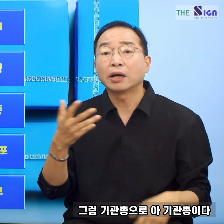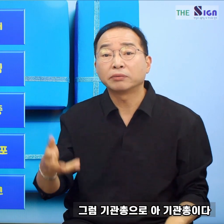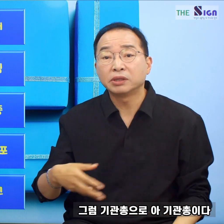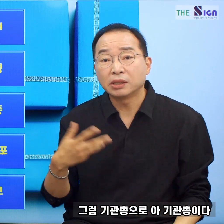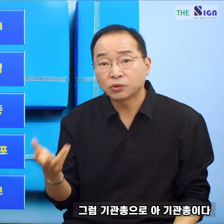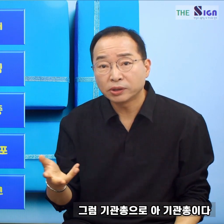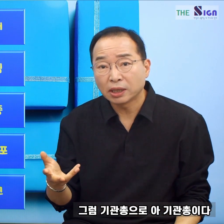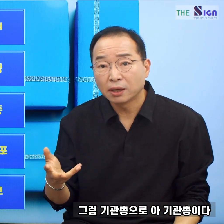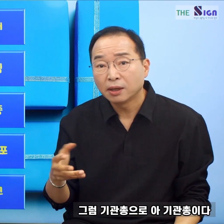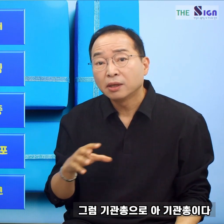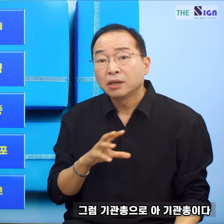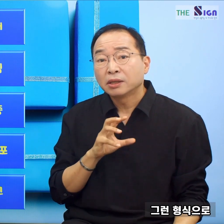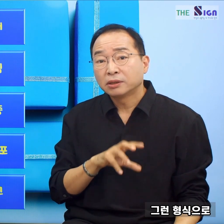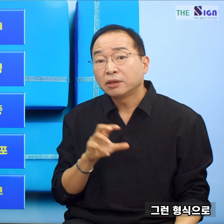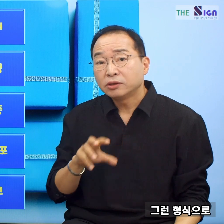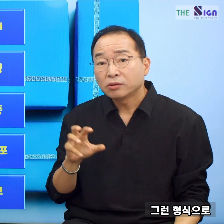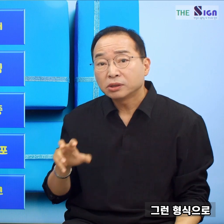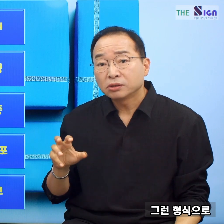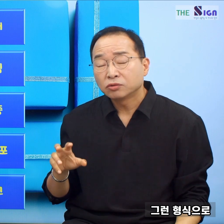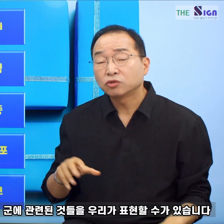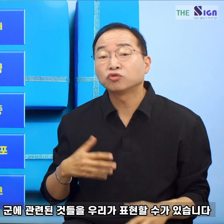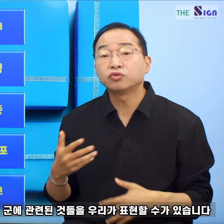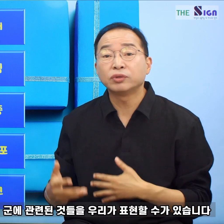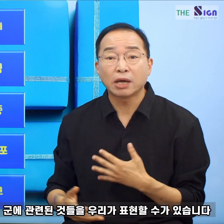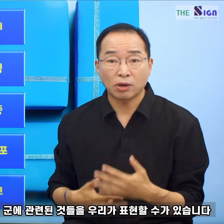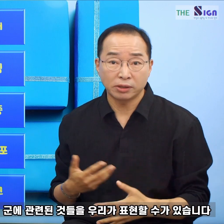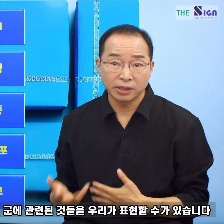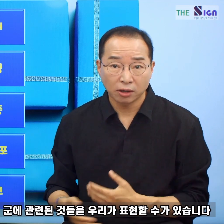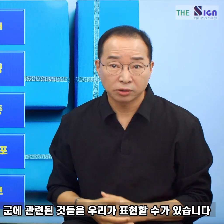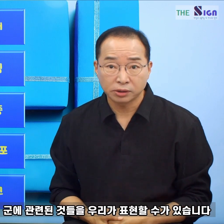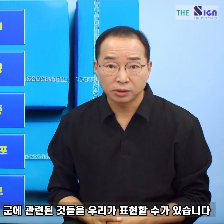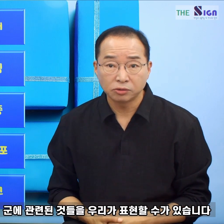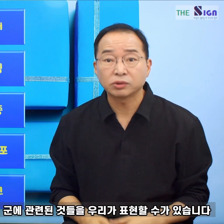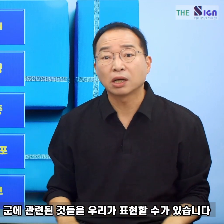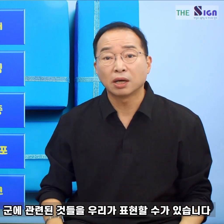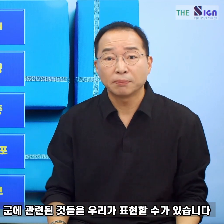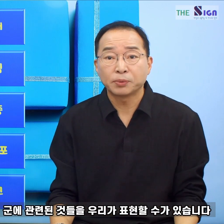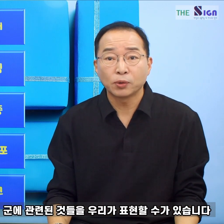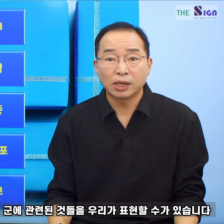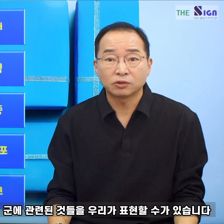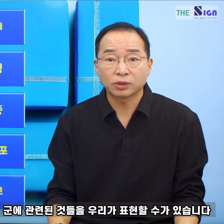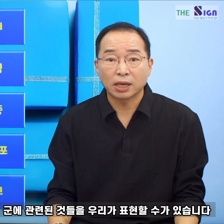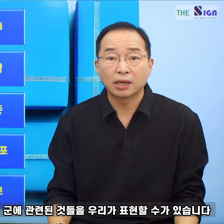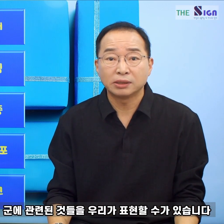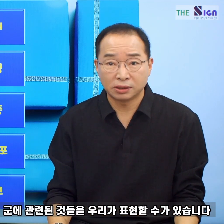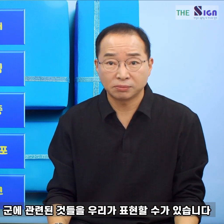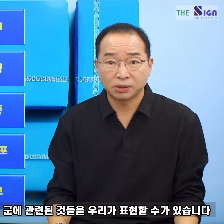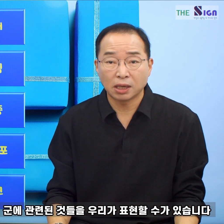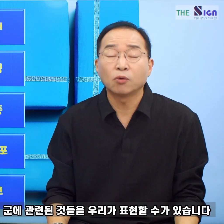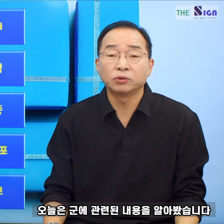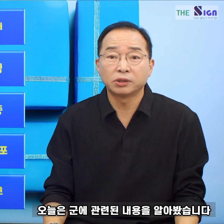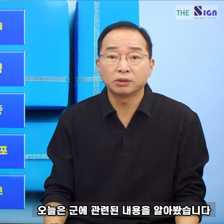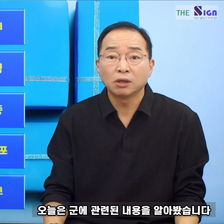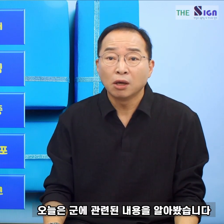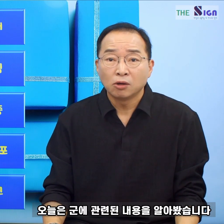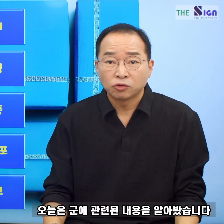이건 기관총이다. 그런 형식으로 군에 관련된 것들을 우리가 표현할 수가 있습니다. 오늘은